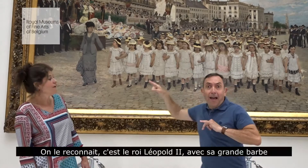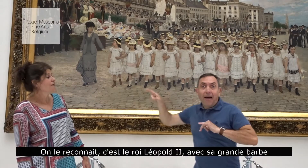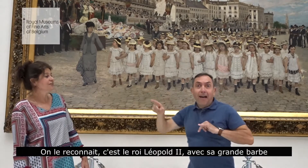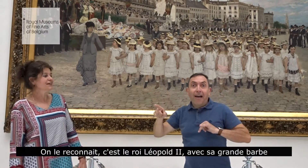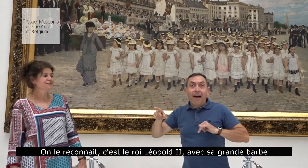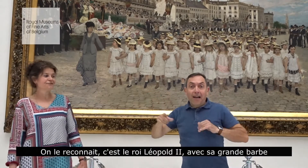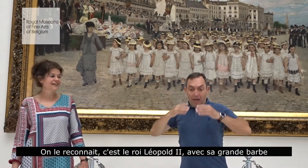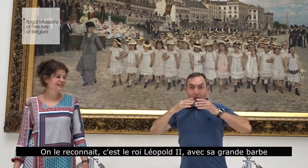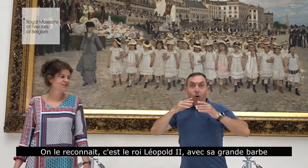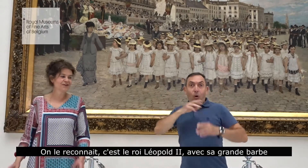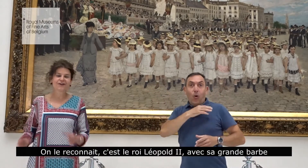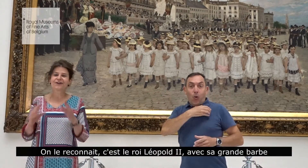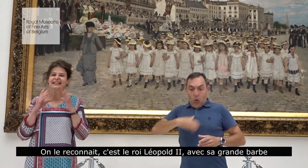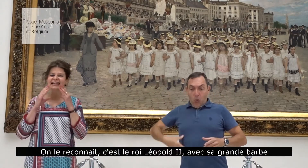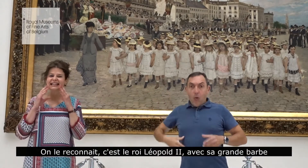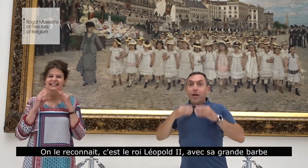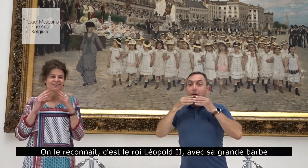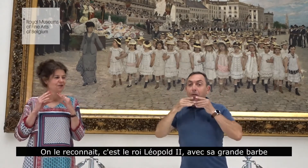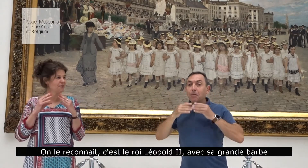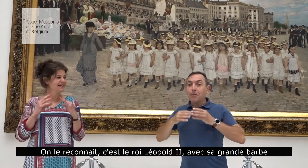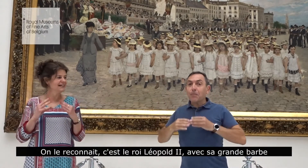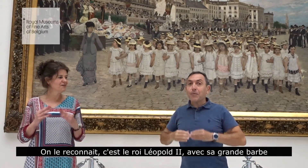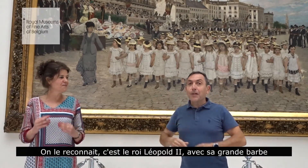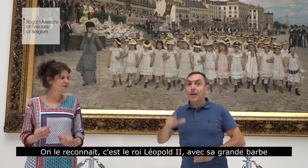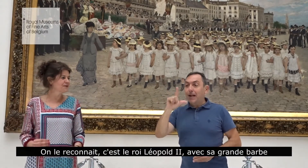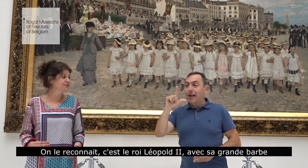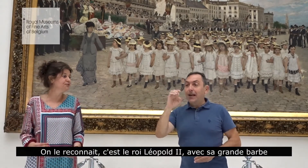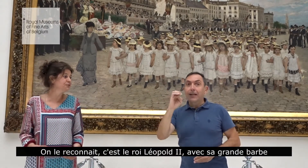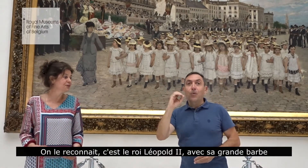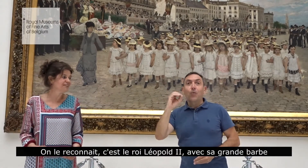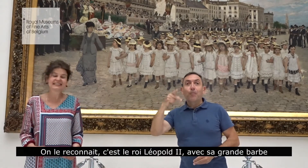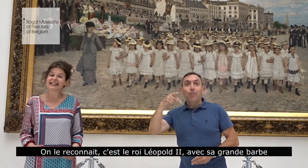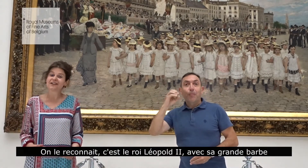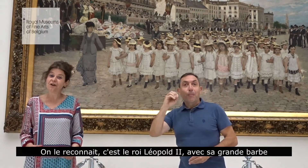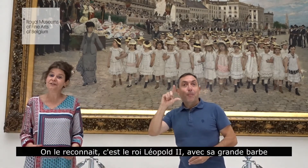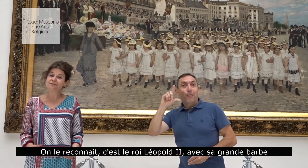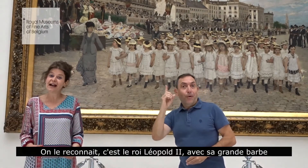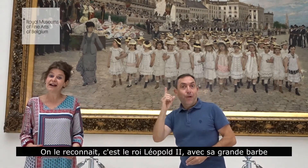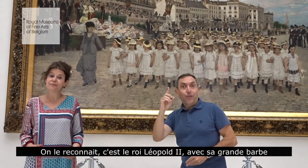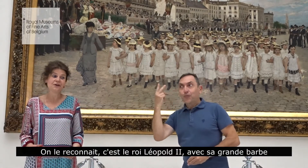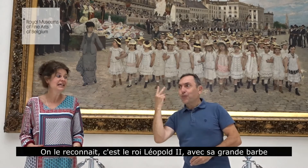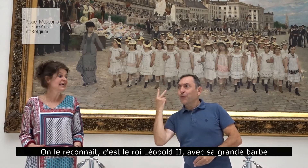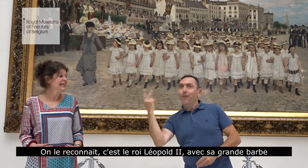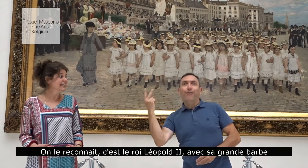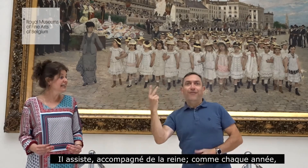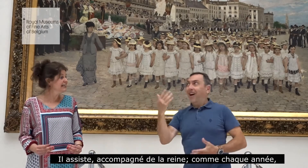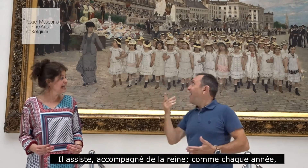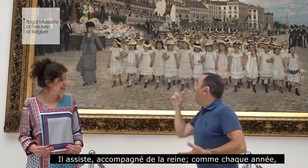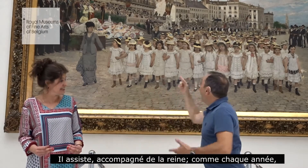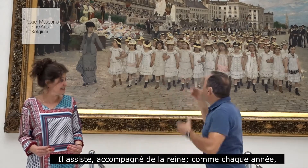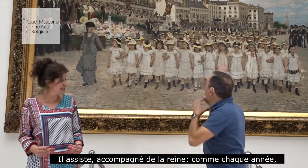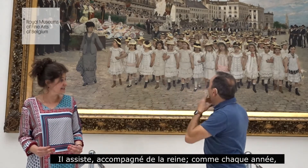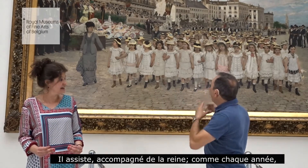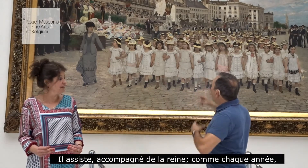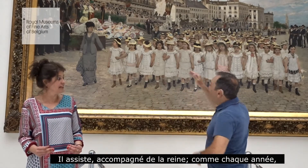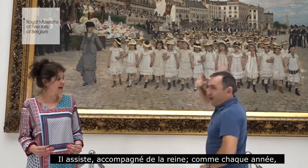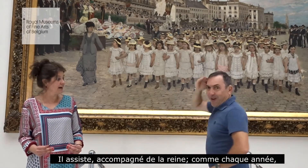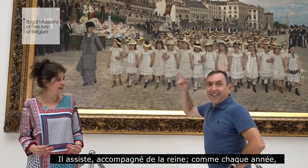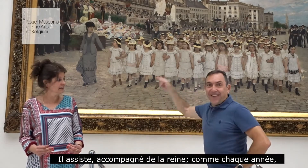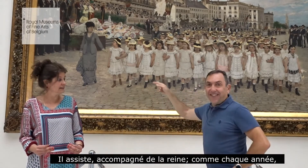En effet, on le reconnaît, c'est le roi Léopold II, avec sa grande barbe. Et il assiste, avec la reine